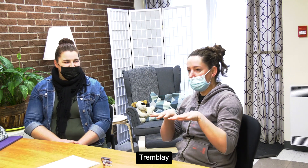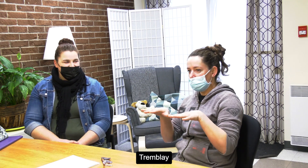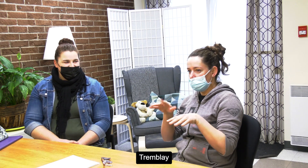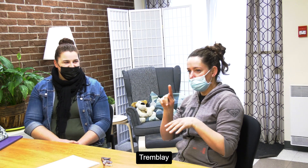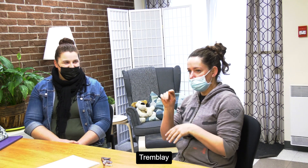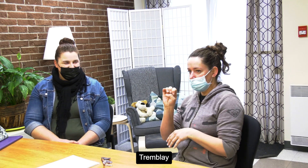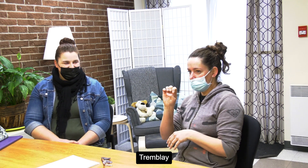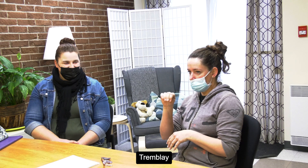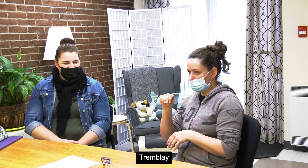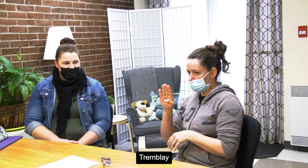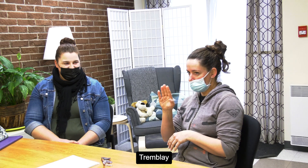Tremblay.